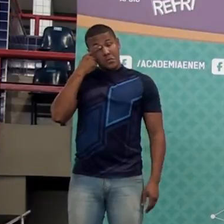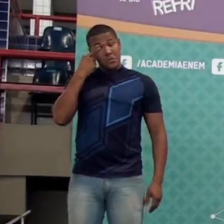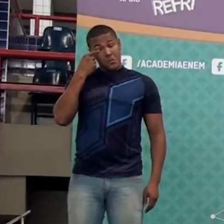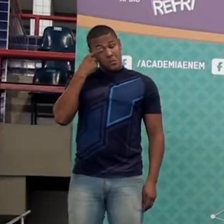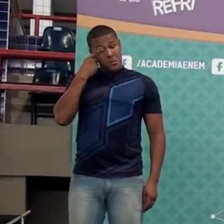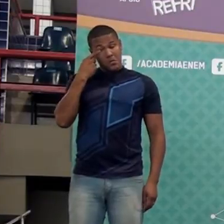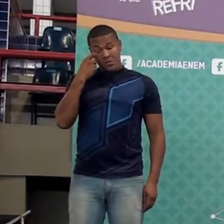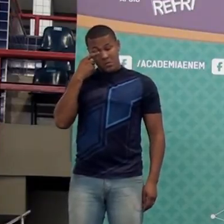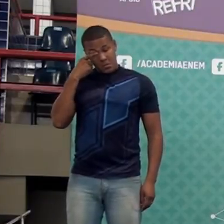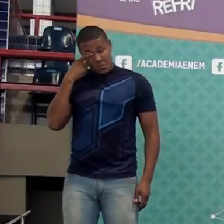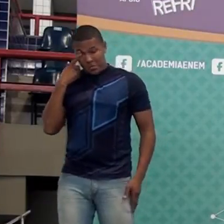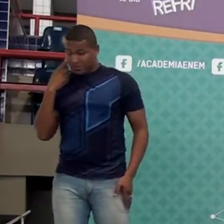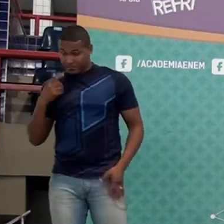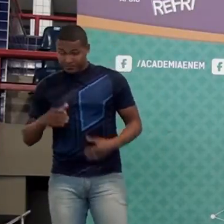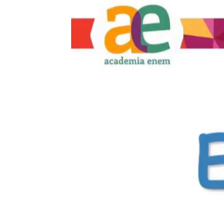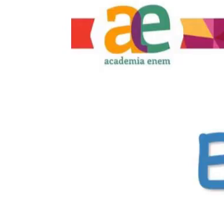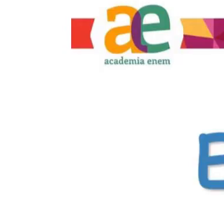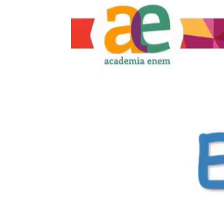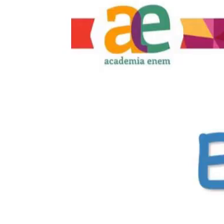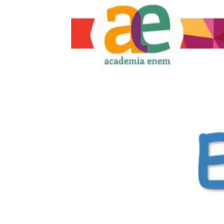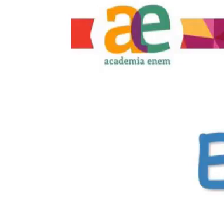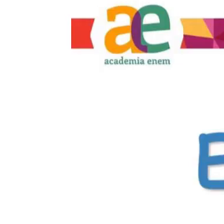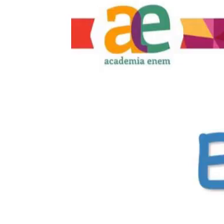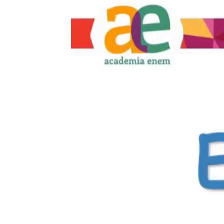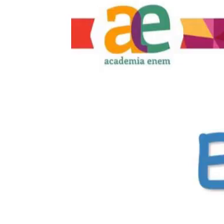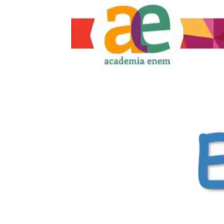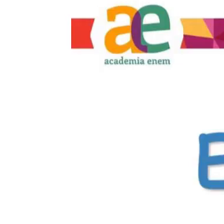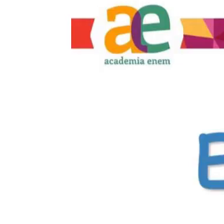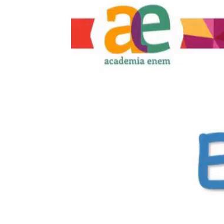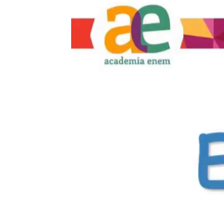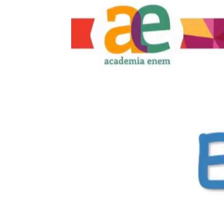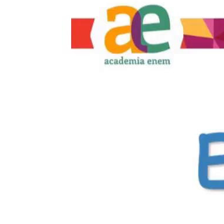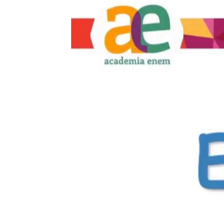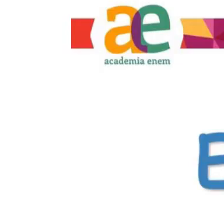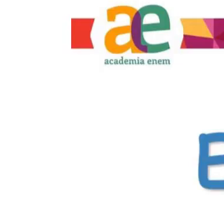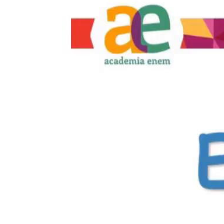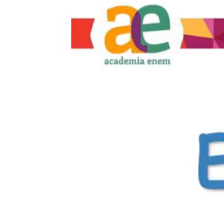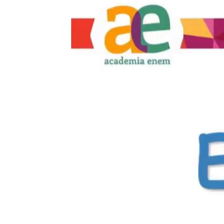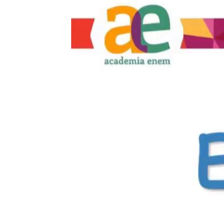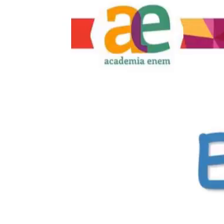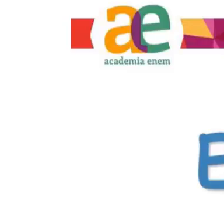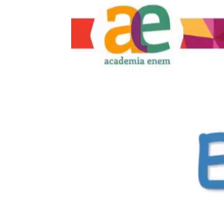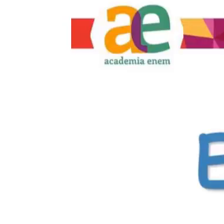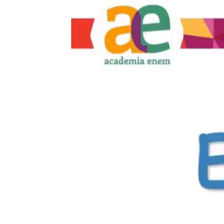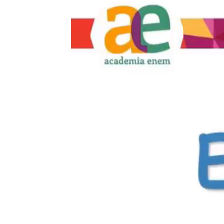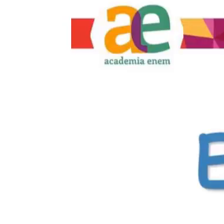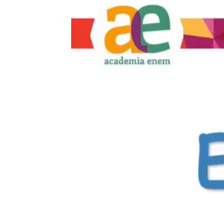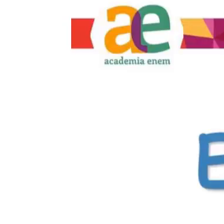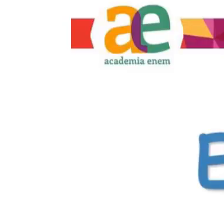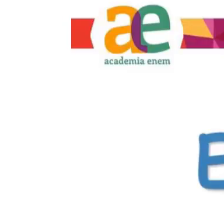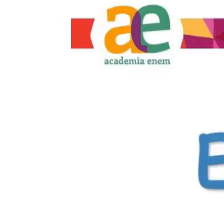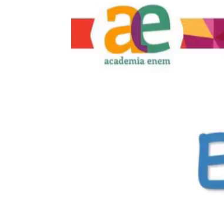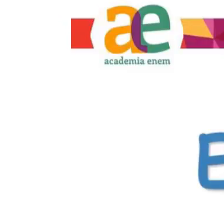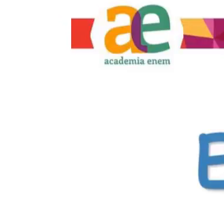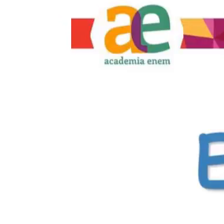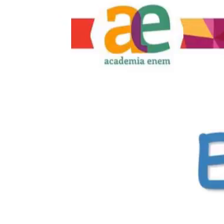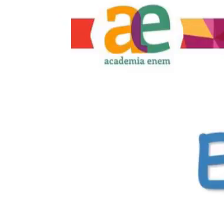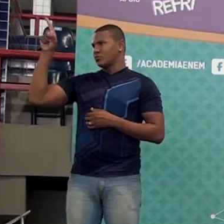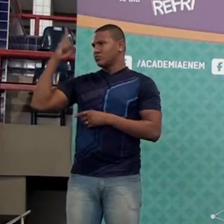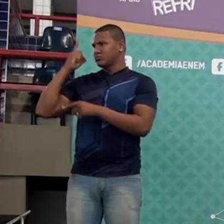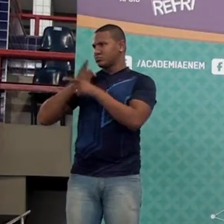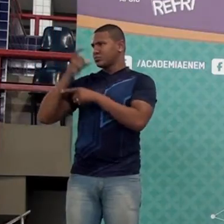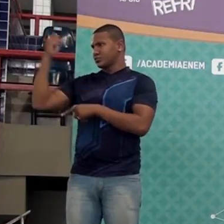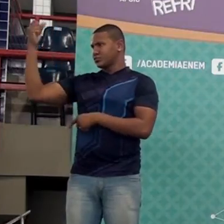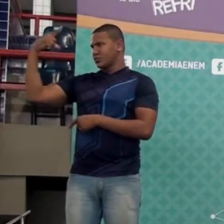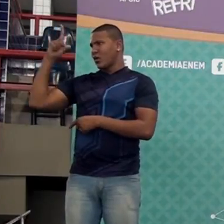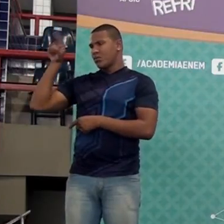Bom, energia solar. Como é que funciona o esquema de energia solar? A fonte de energia é o sol a partir